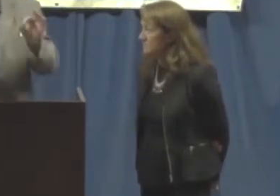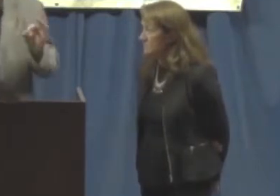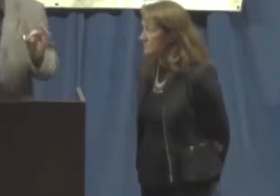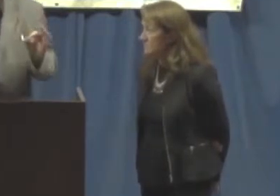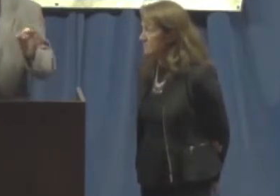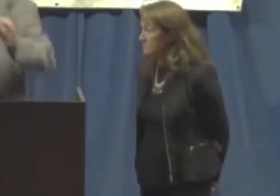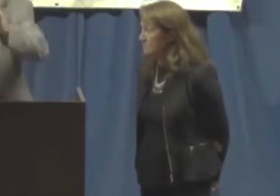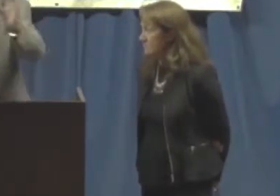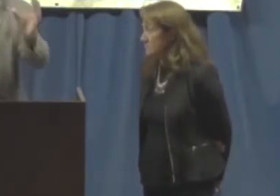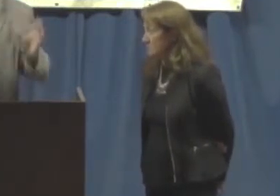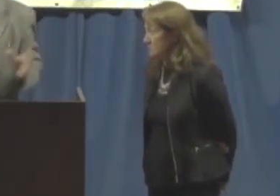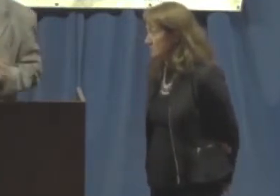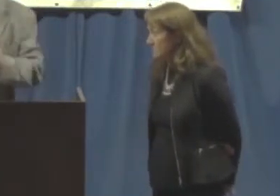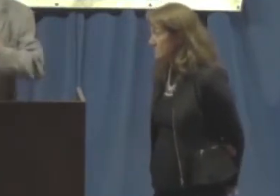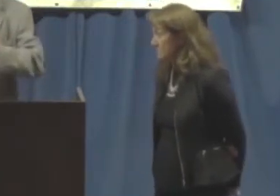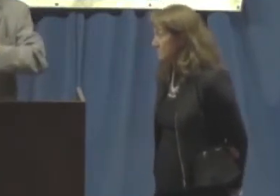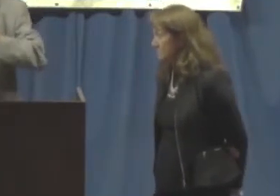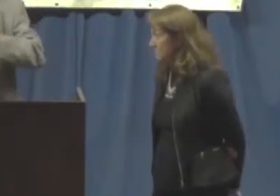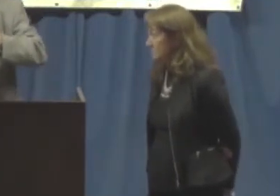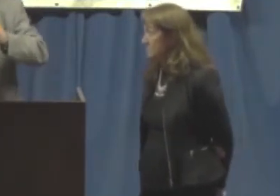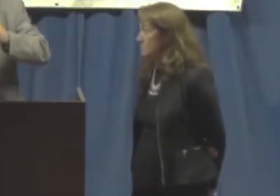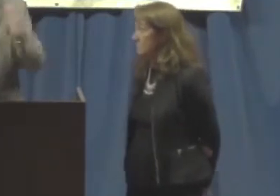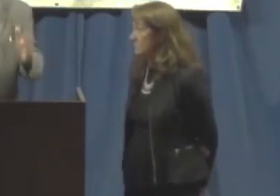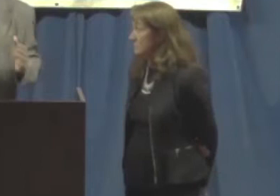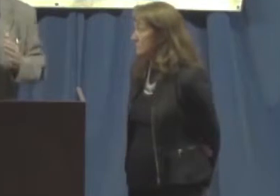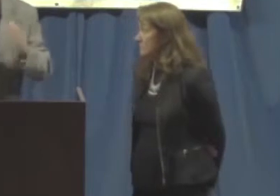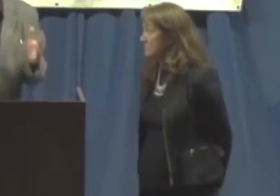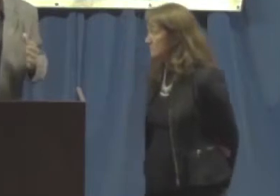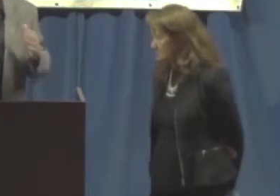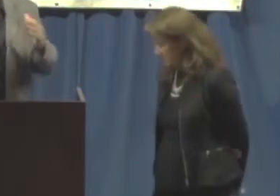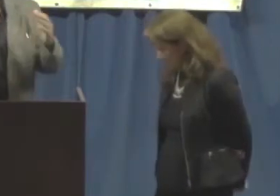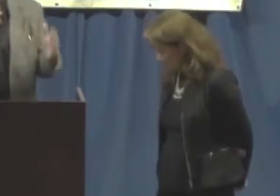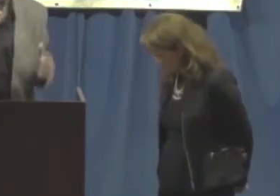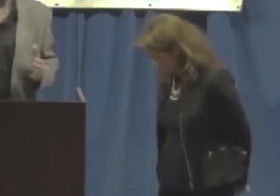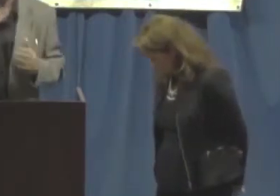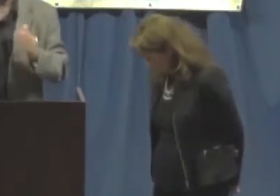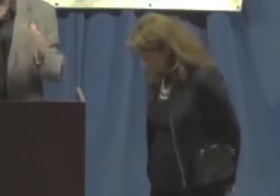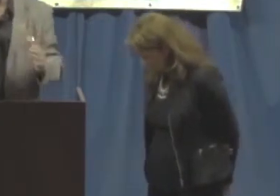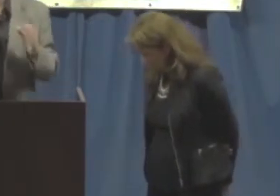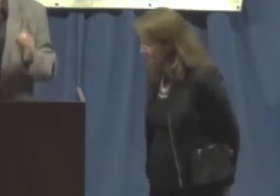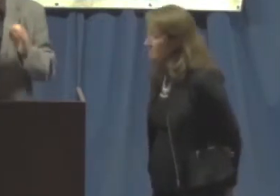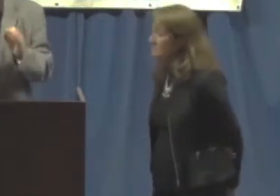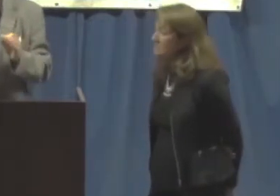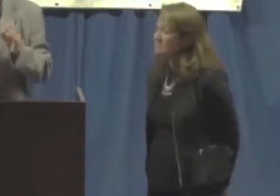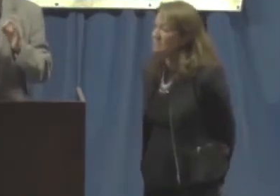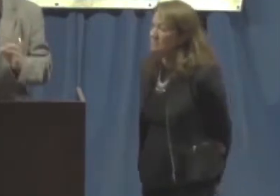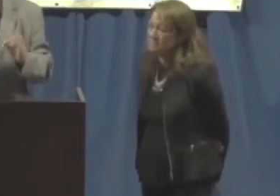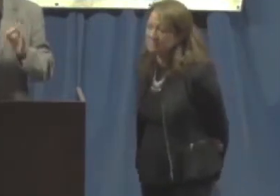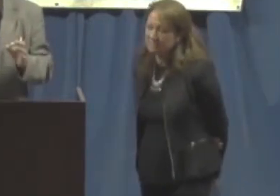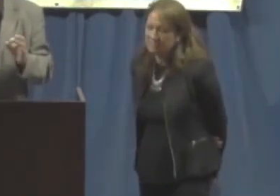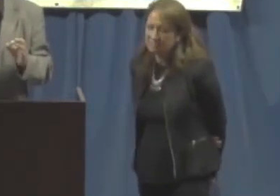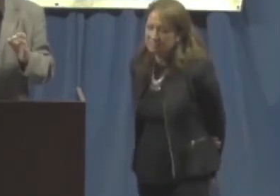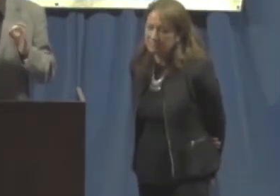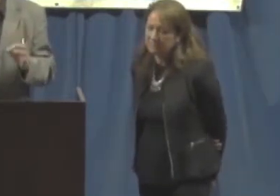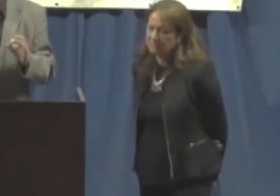no pedir a las autoridades atrás que ustedes a través de sus medios y de su gente y de sus conocimientos pidamos que no se autoricen